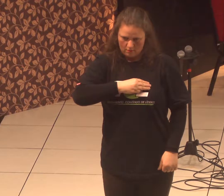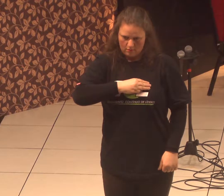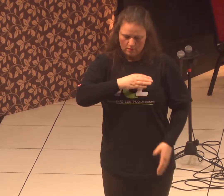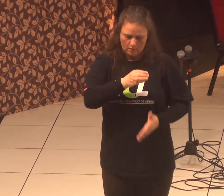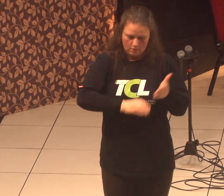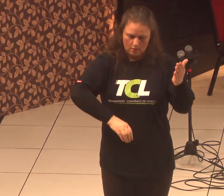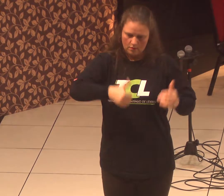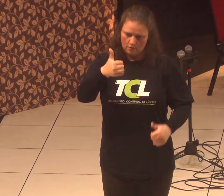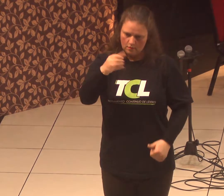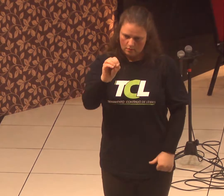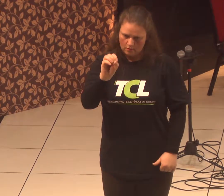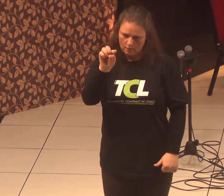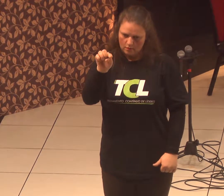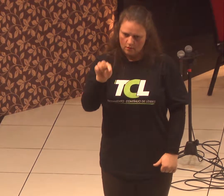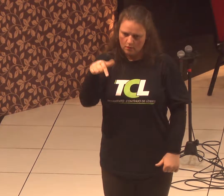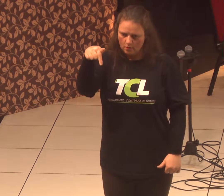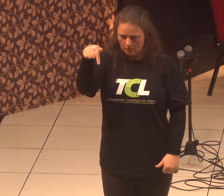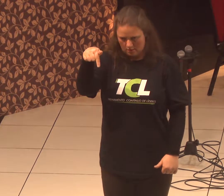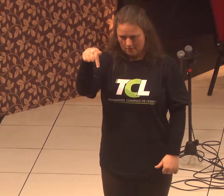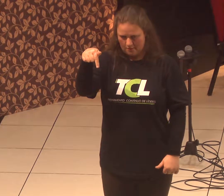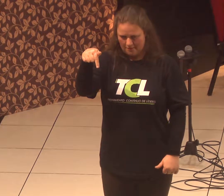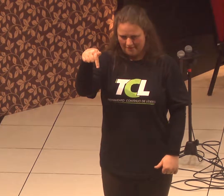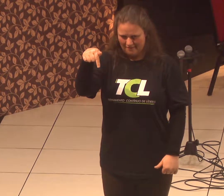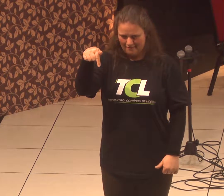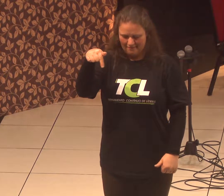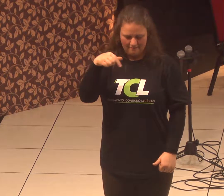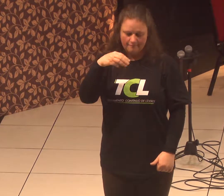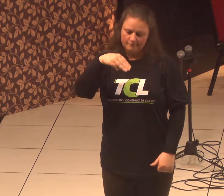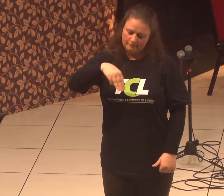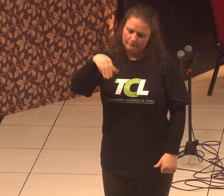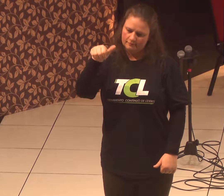versículo 7. Não está no roteiro isso, tá? A gente já entra no roteiro.